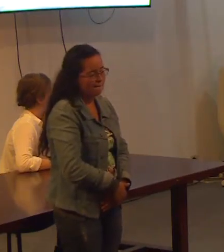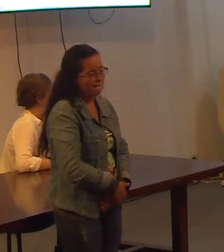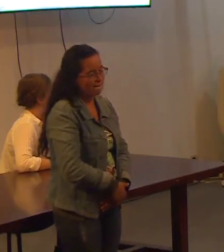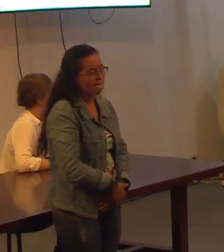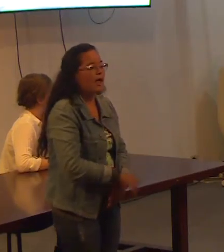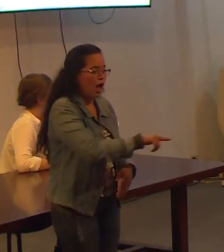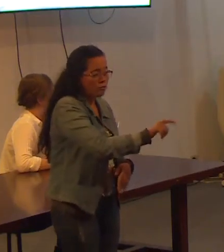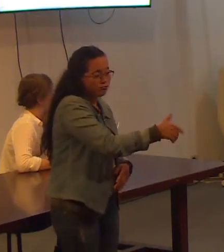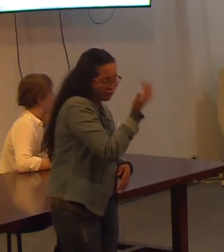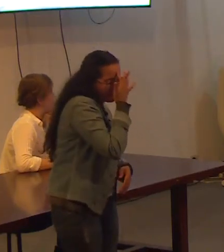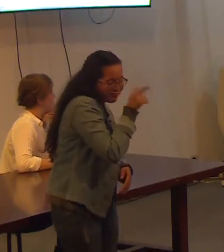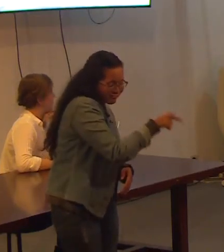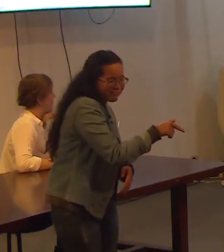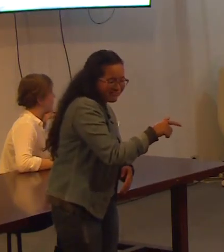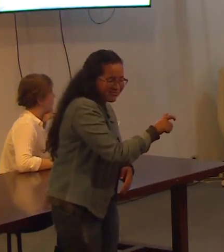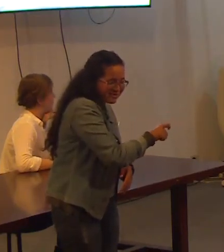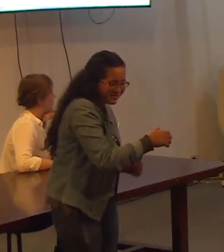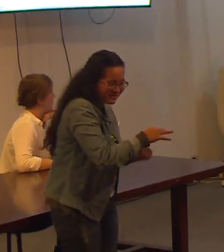podían elegir,